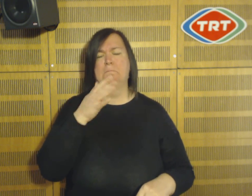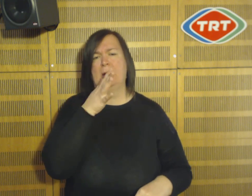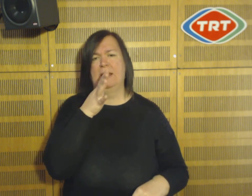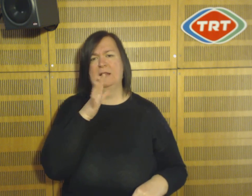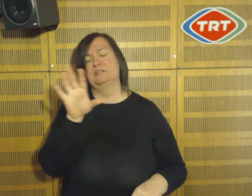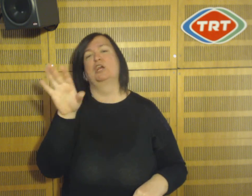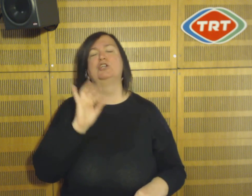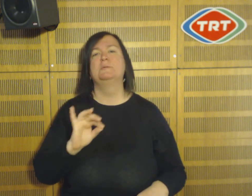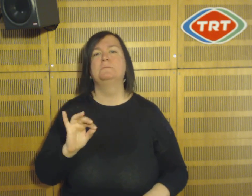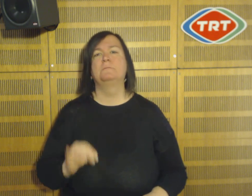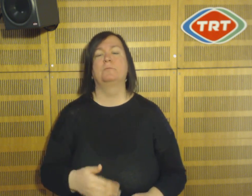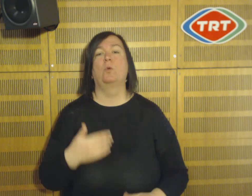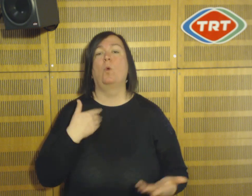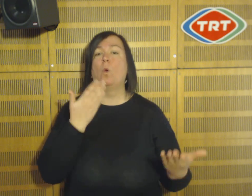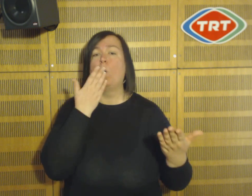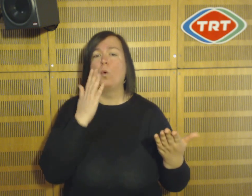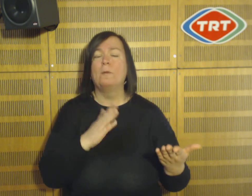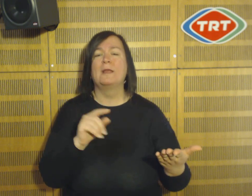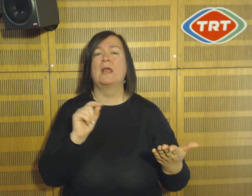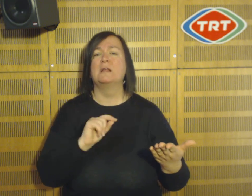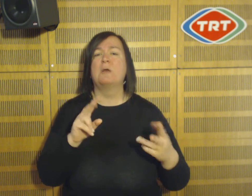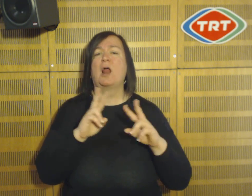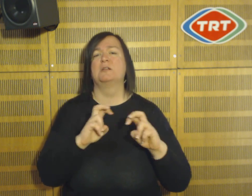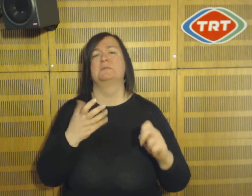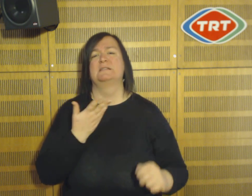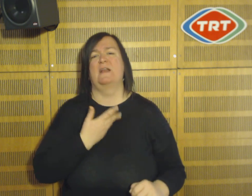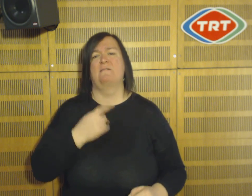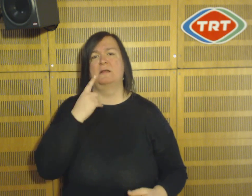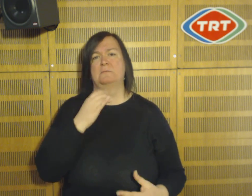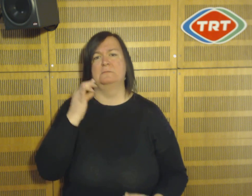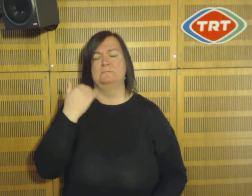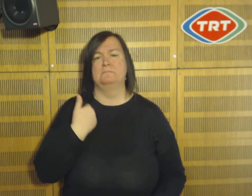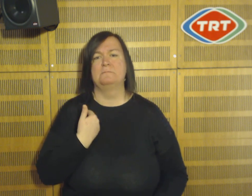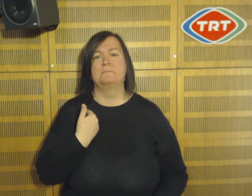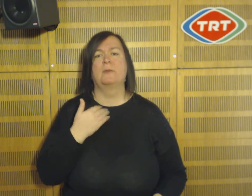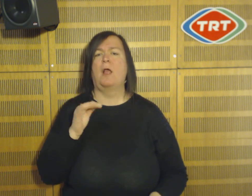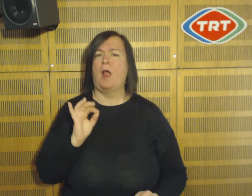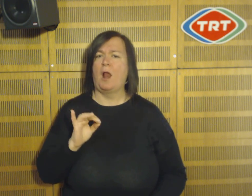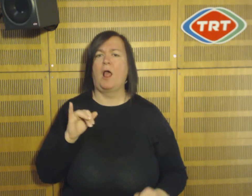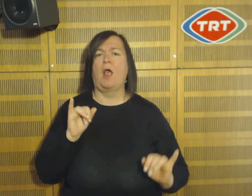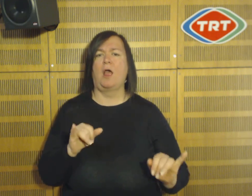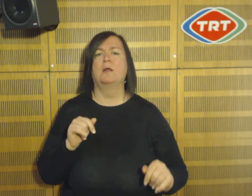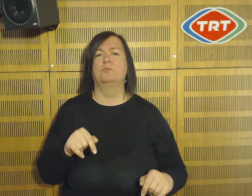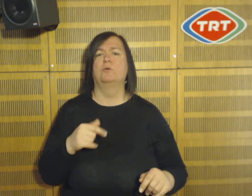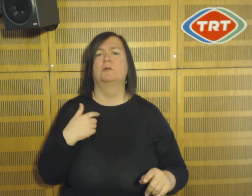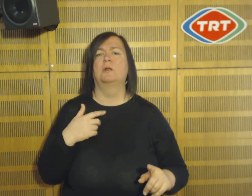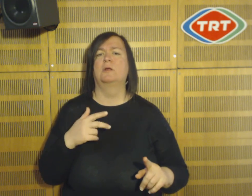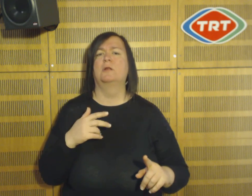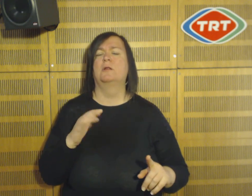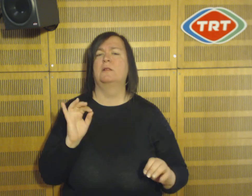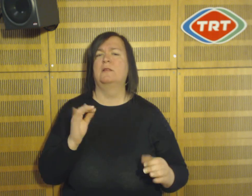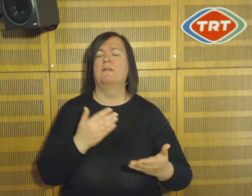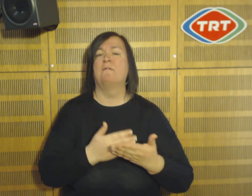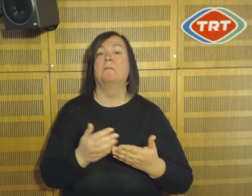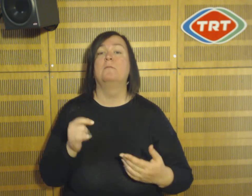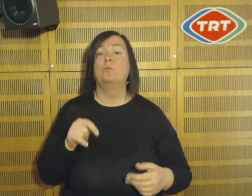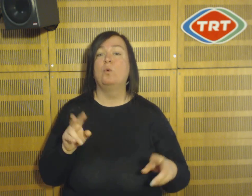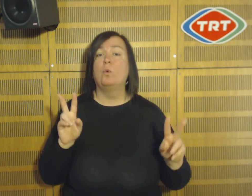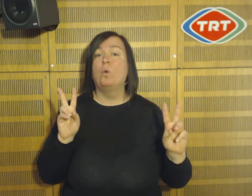yani okumayı yazmayı ve araştırmayı seven birisiydim e hala da yine aynı şekilde bunun katkılarını görüyorum Tabii bu konuda da E yani